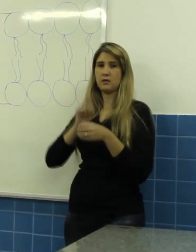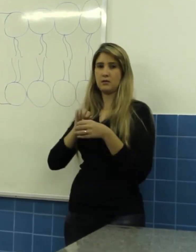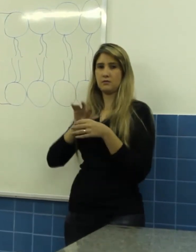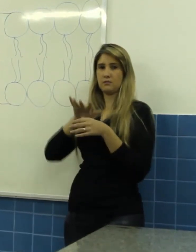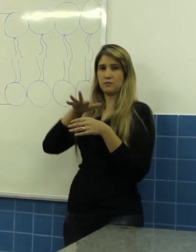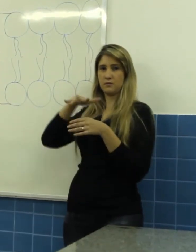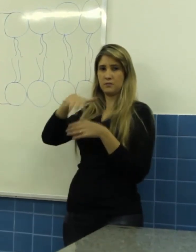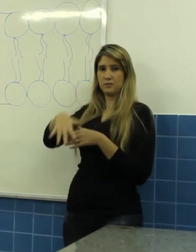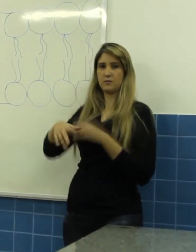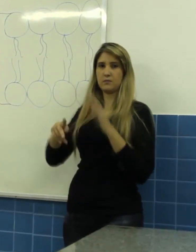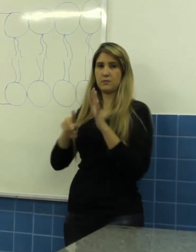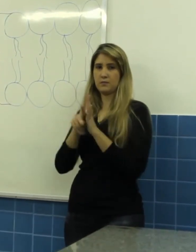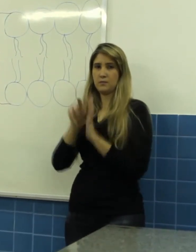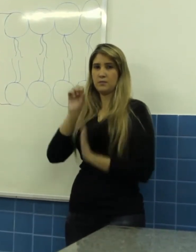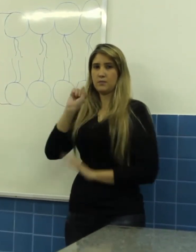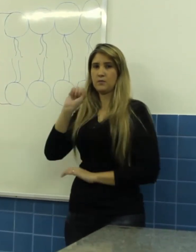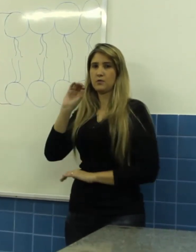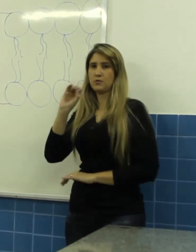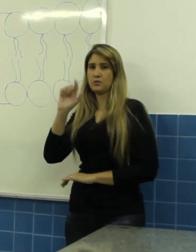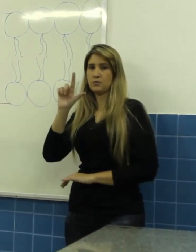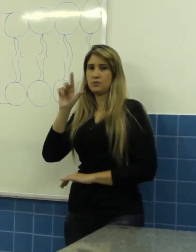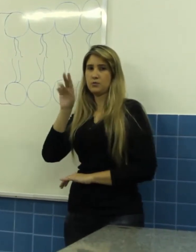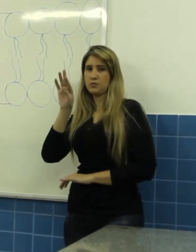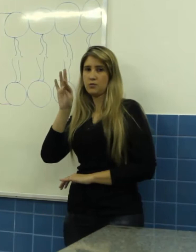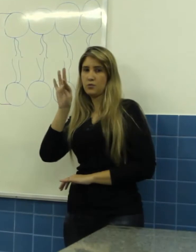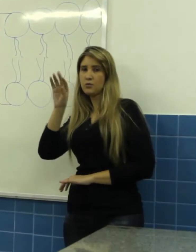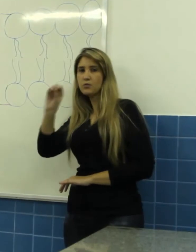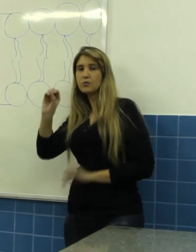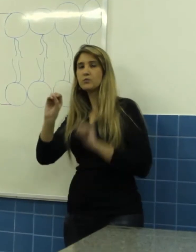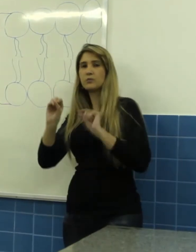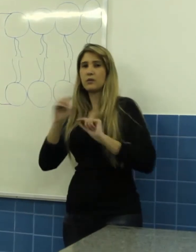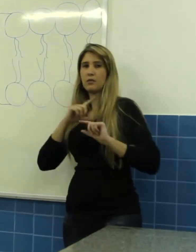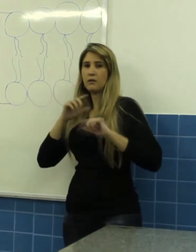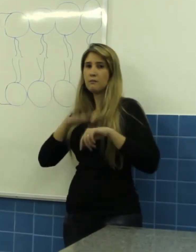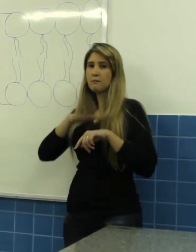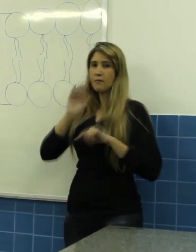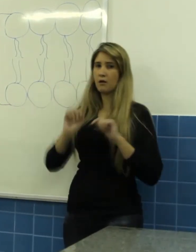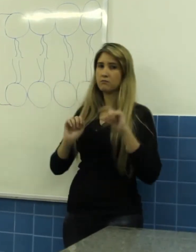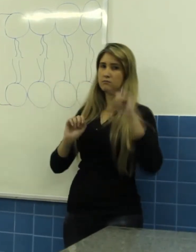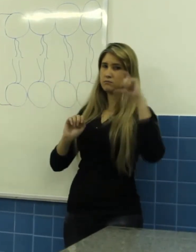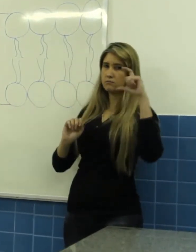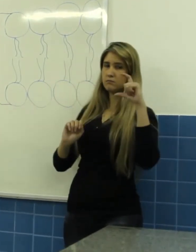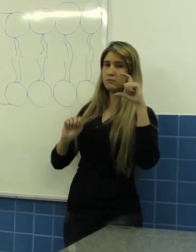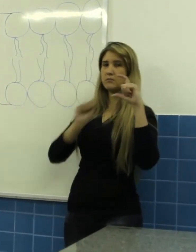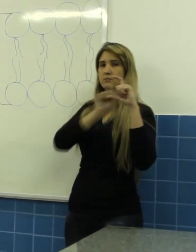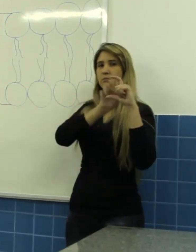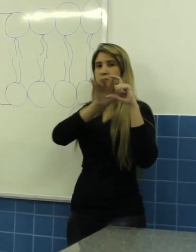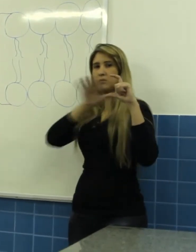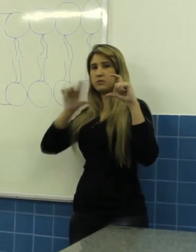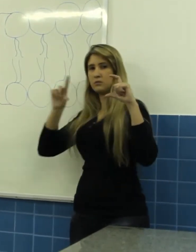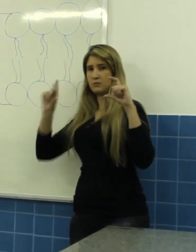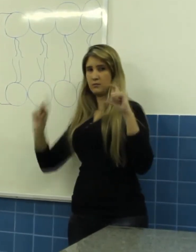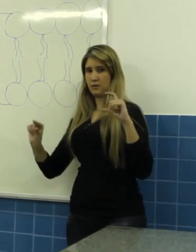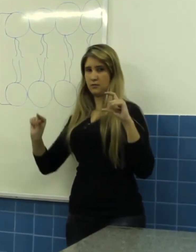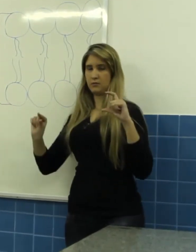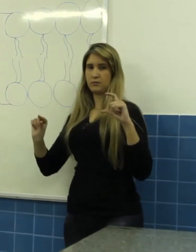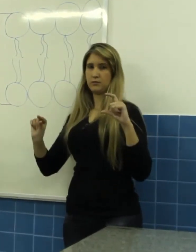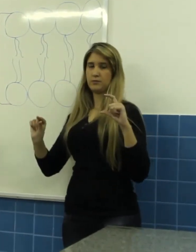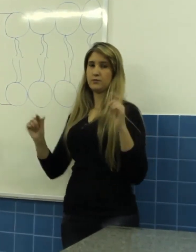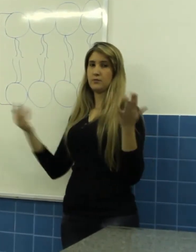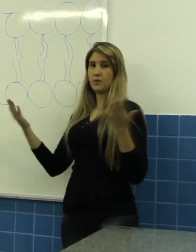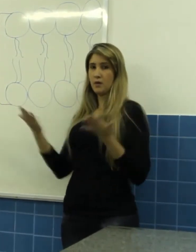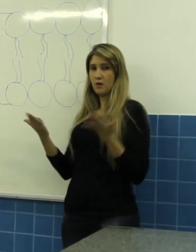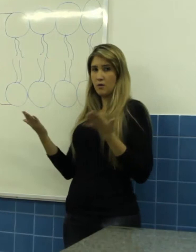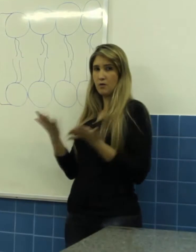deslocamento de soluto de onde ele está mais concentrado para onde ele está menos concentrado.